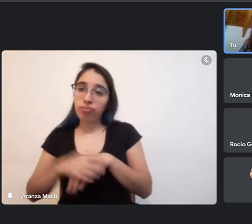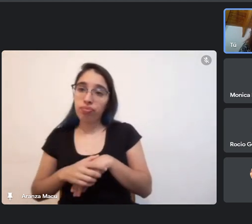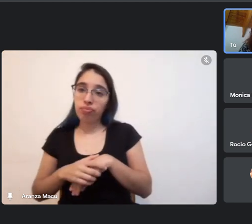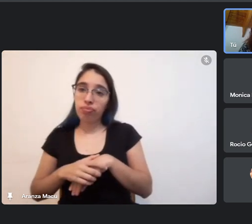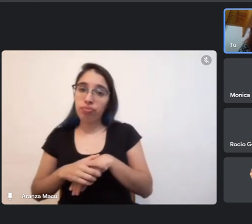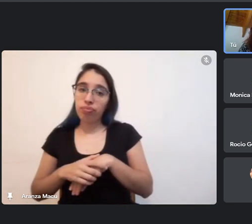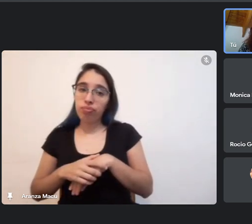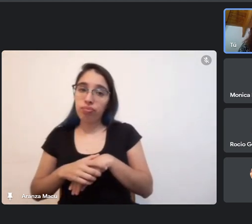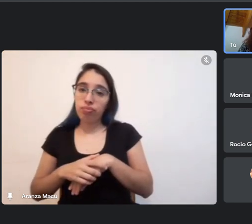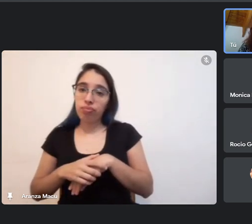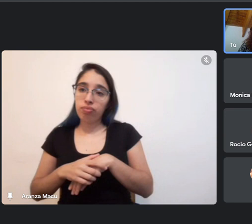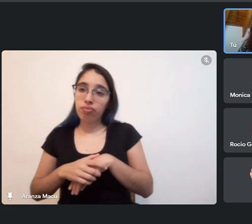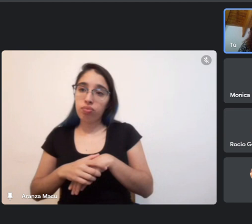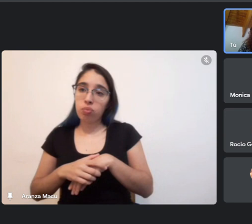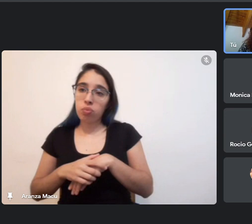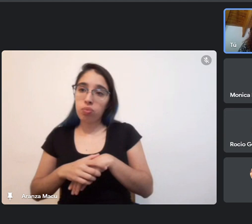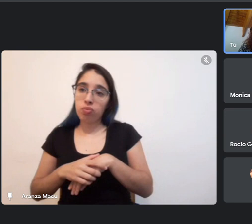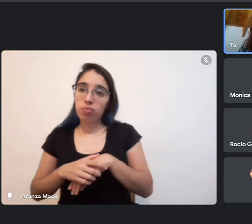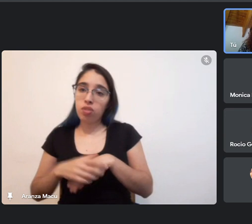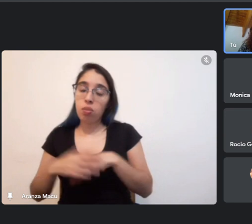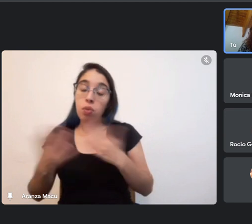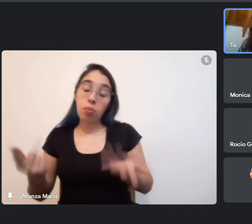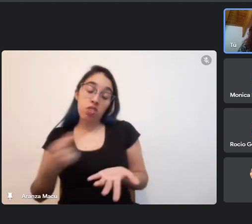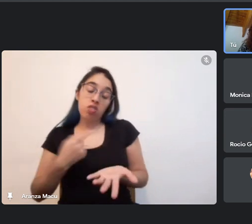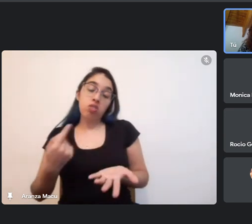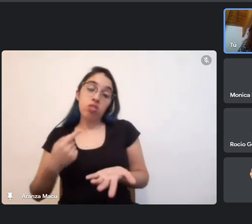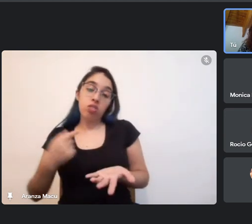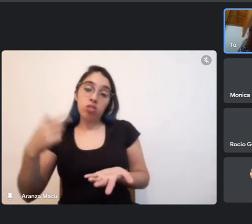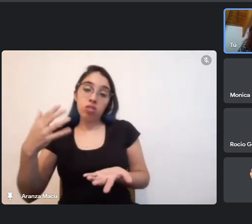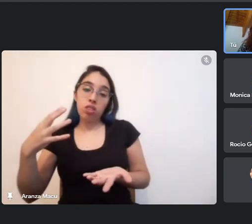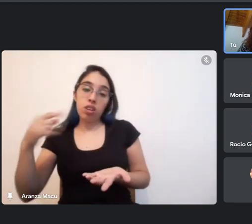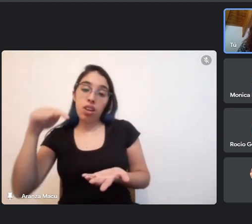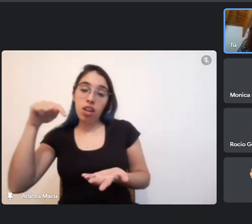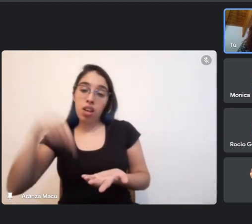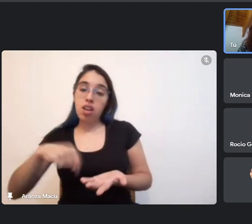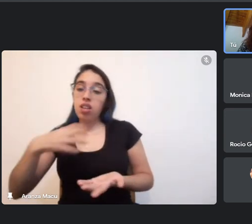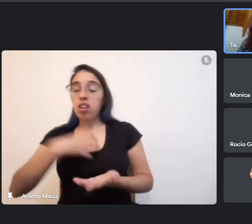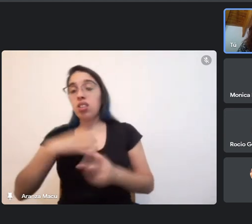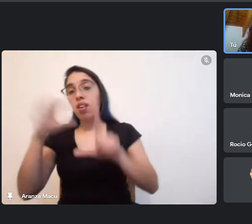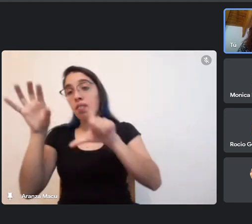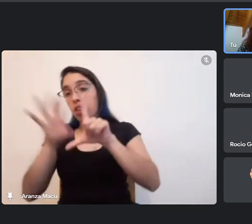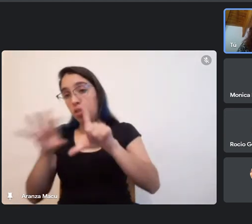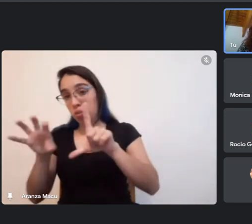es virtual, ¿sí? La virtualidad no nos asegura, hay situaciones